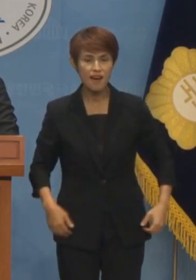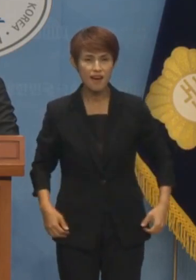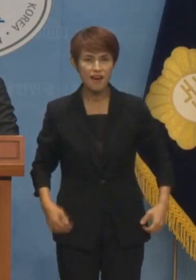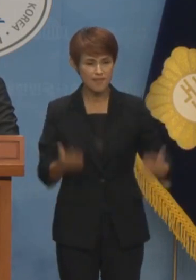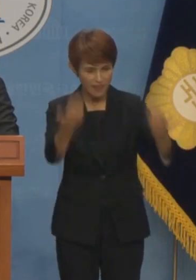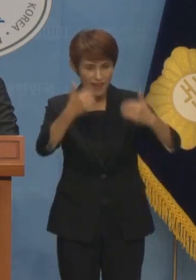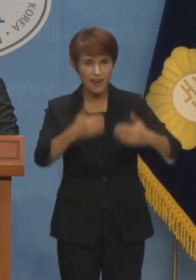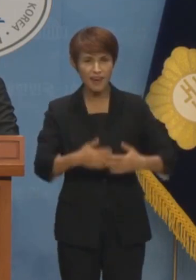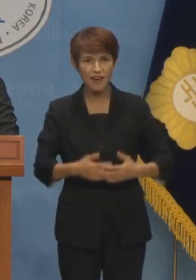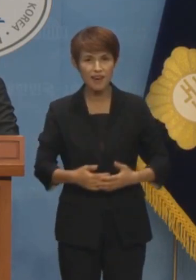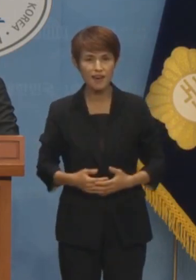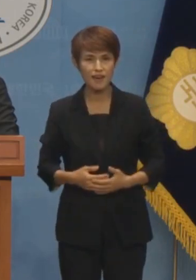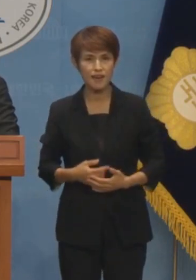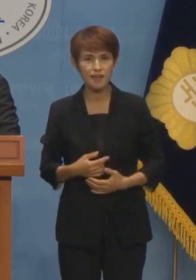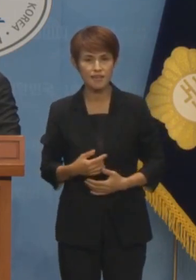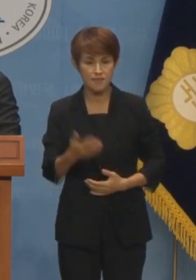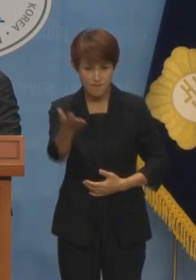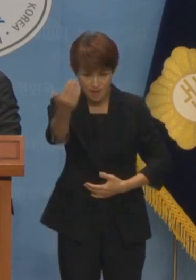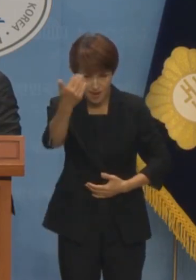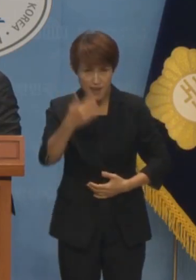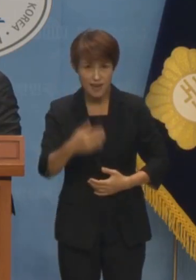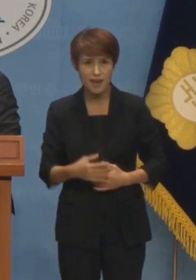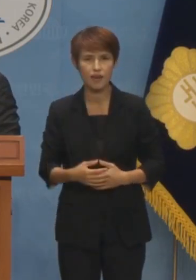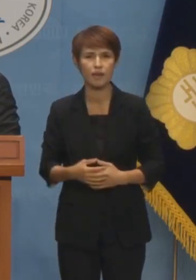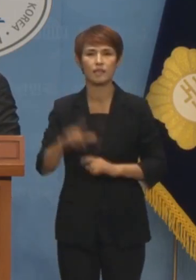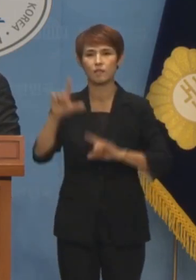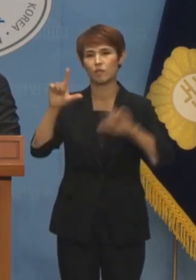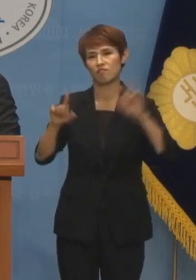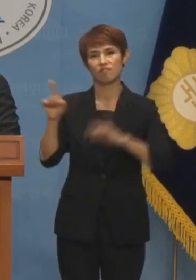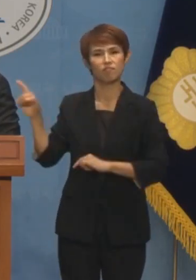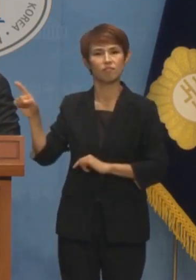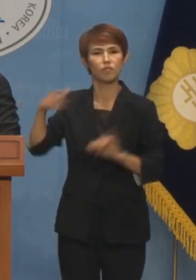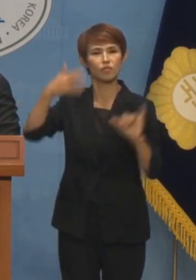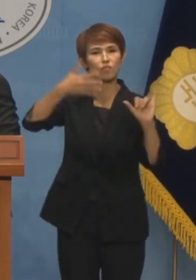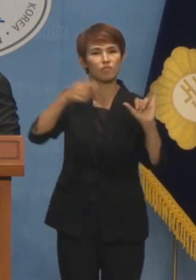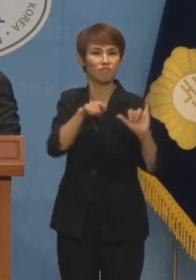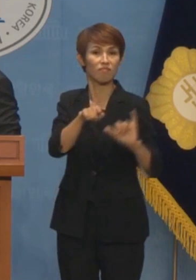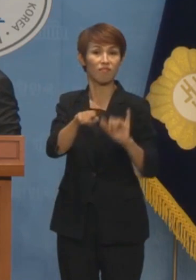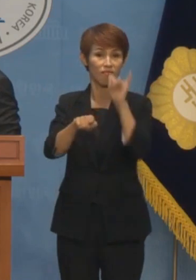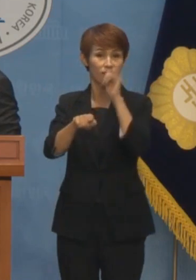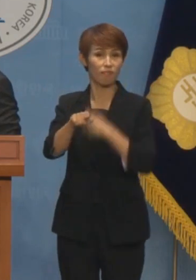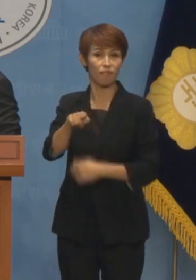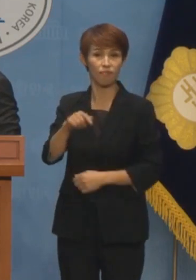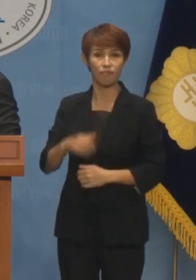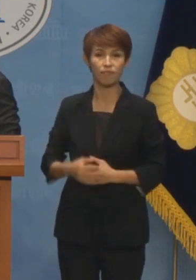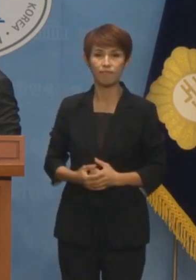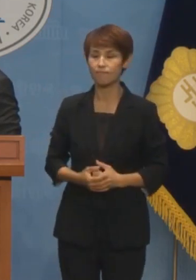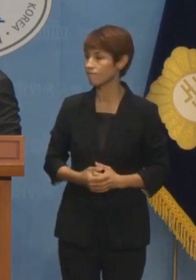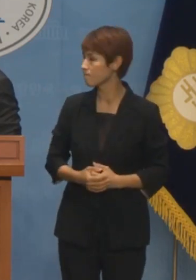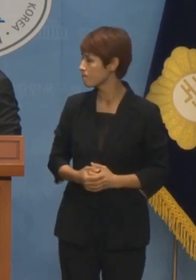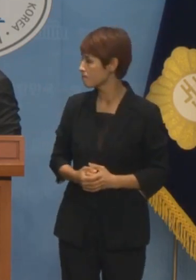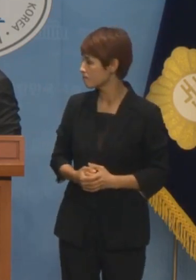이렇게 폭행을 하려고 또 시도하는 장면들이 유튜브에 여러 곳에 찍혀 있습니다.